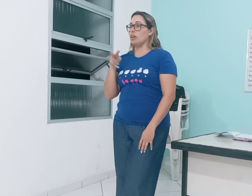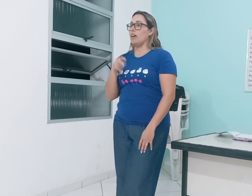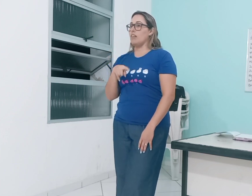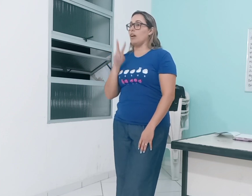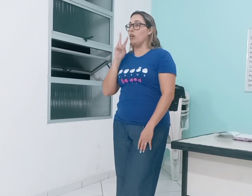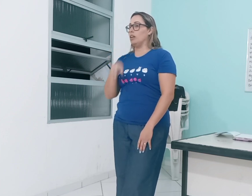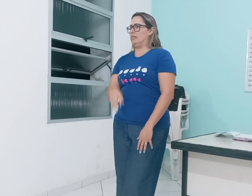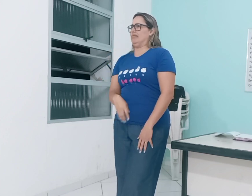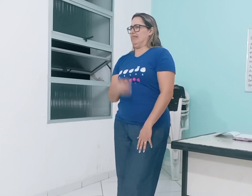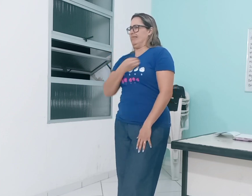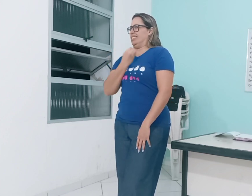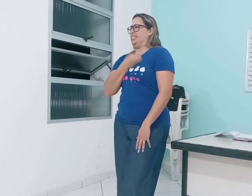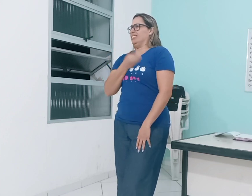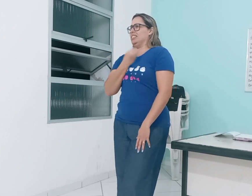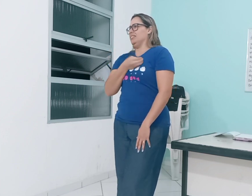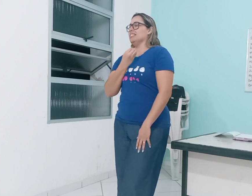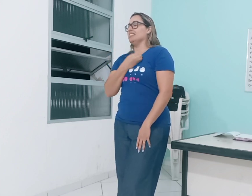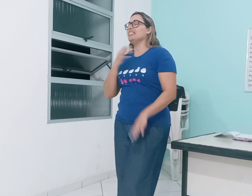Vai ficar olhando.